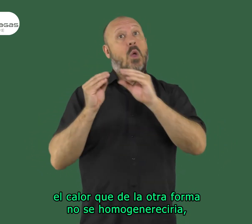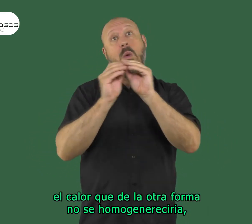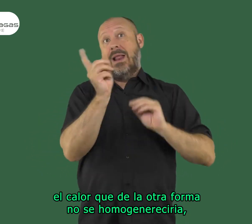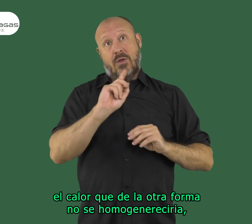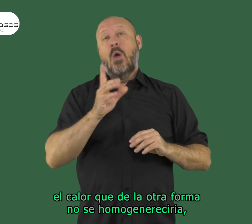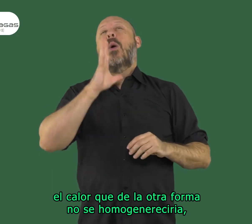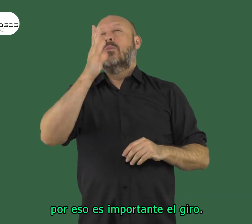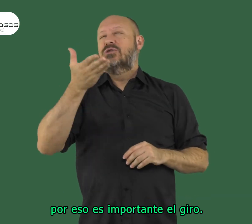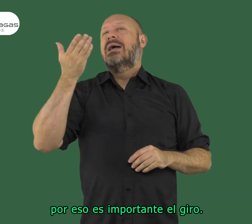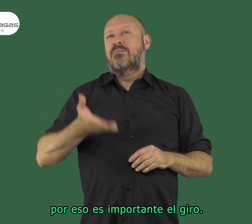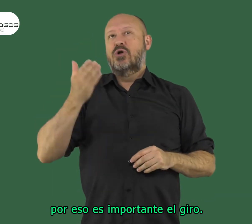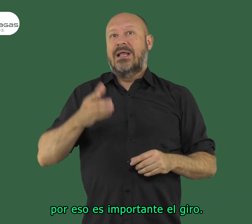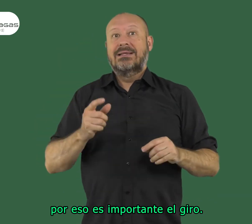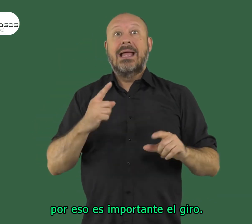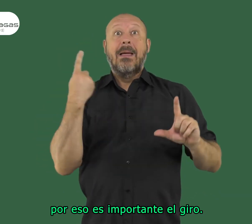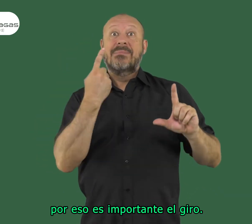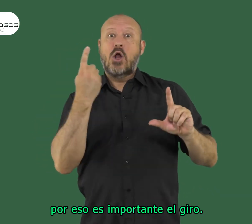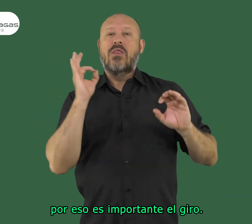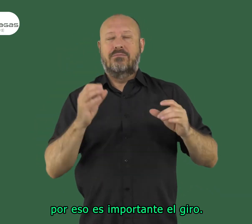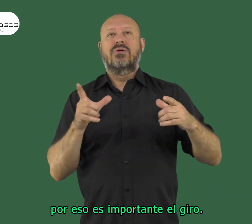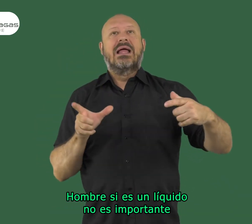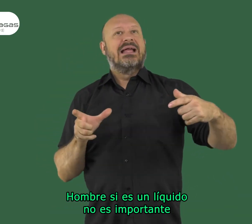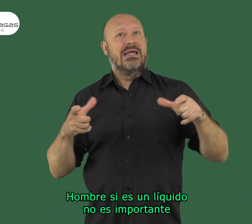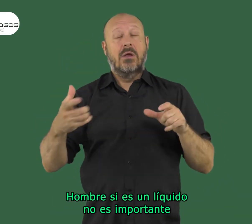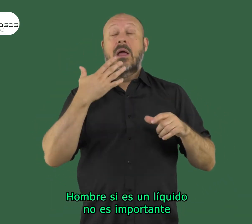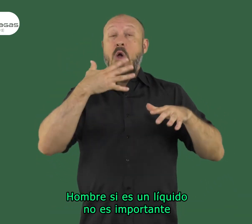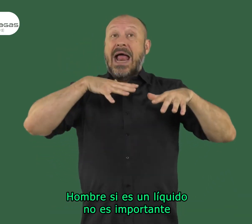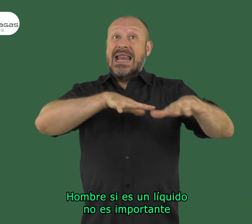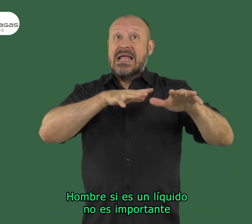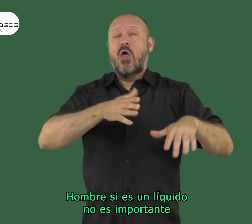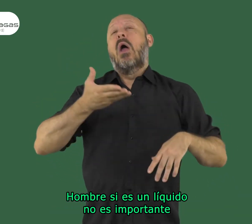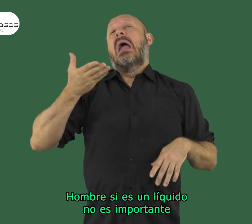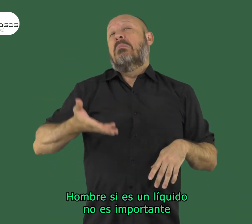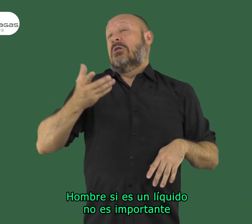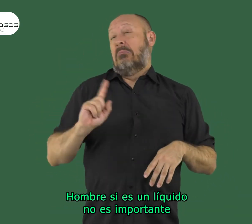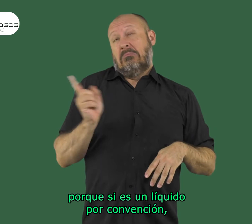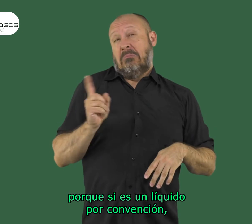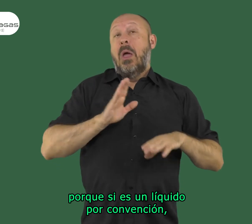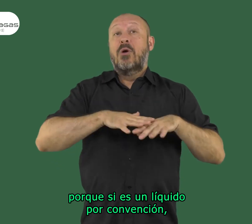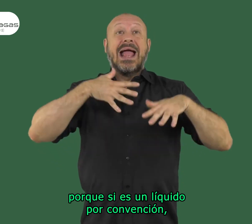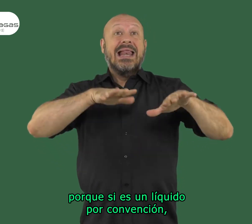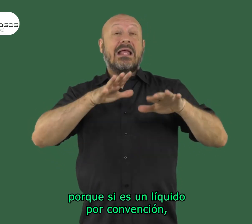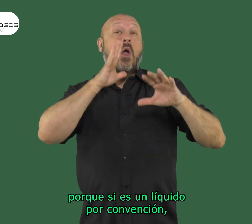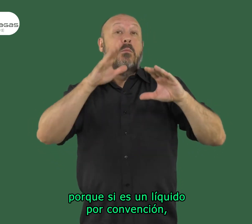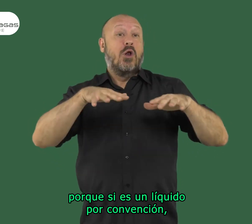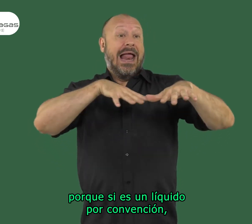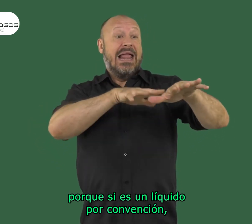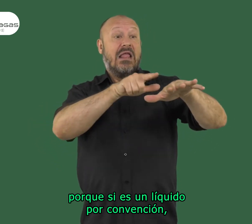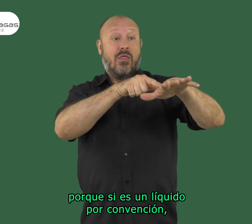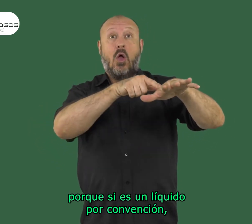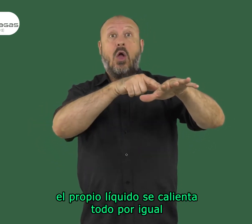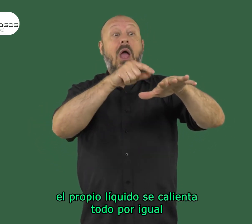se homogenizaría. Por eso es importante el giro. Hombre, si es un líquido no es importante, porque si es un líquido,